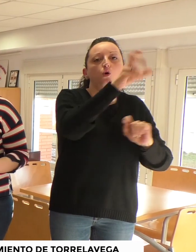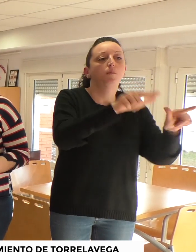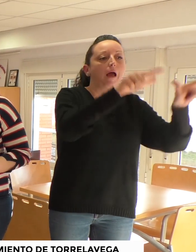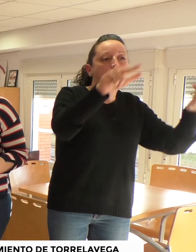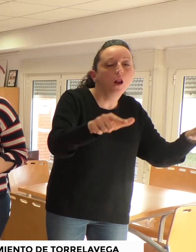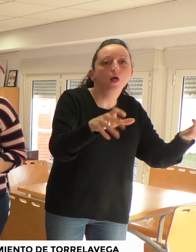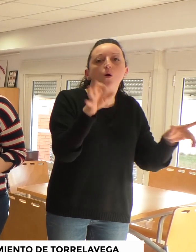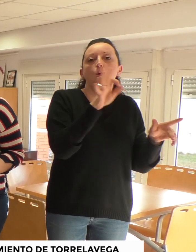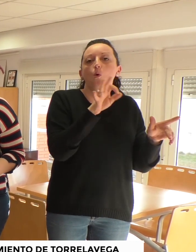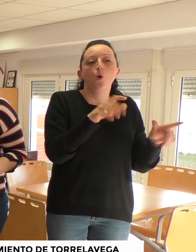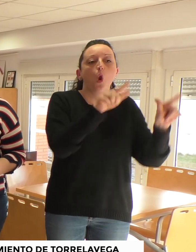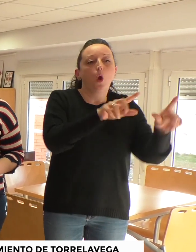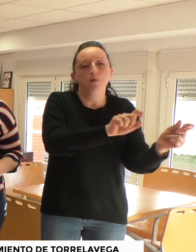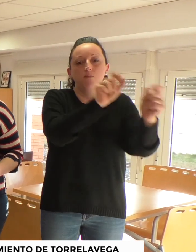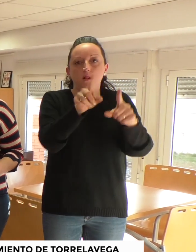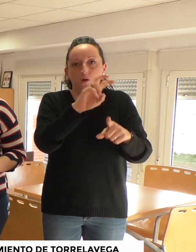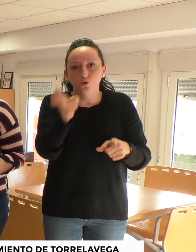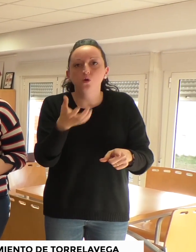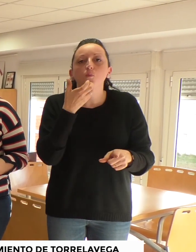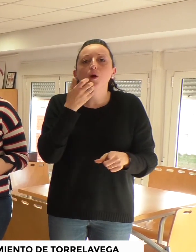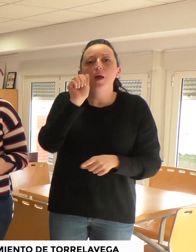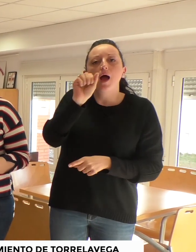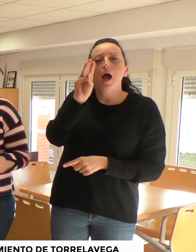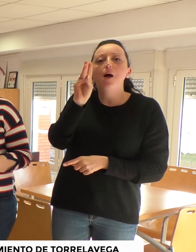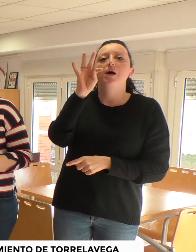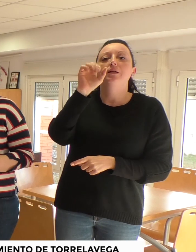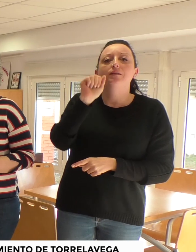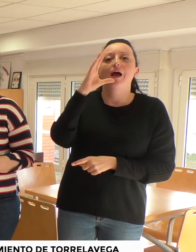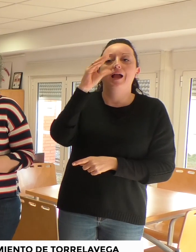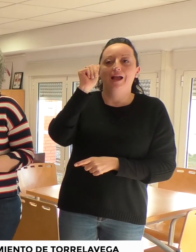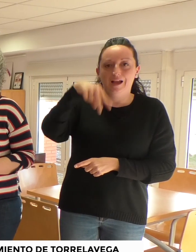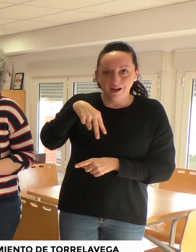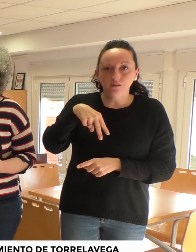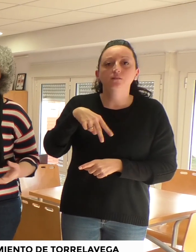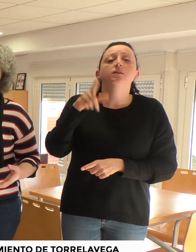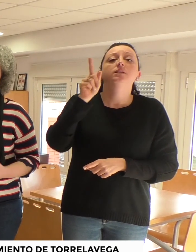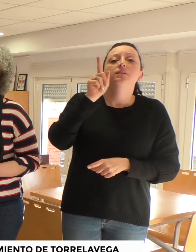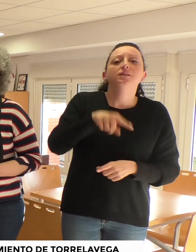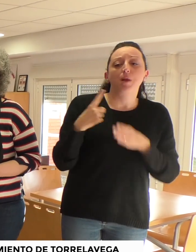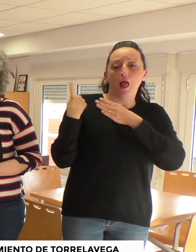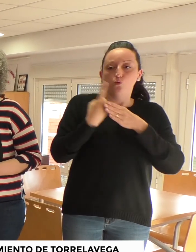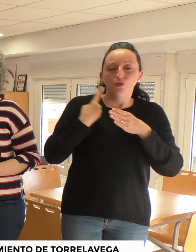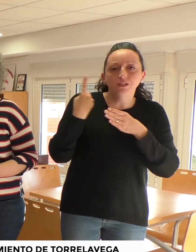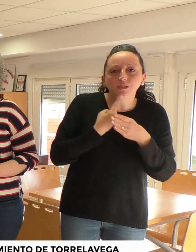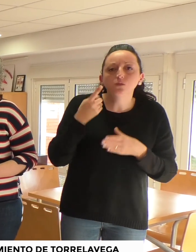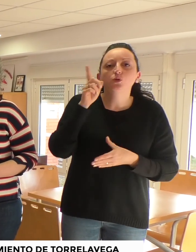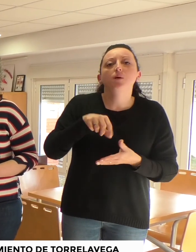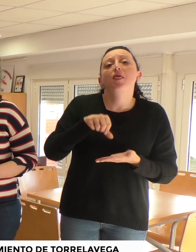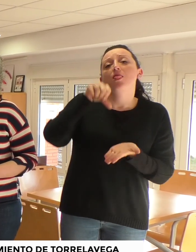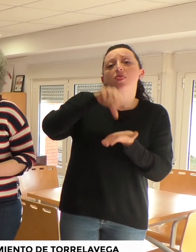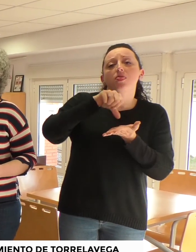espacio de la actividad como es Actacan, la asociación de TEA que tenemos en el centro